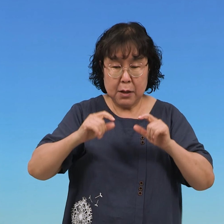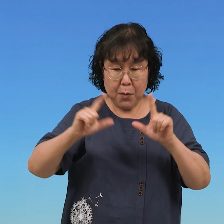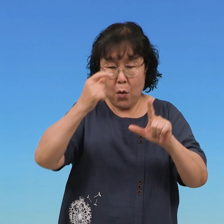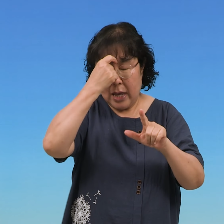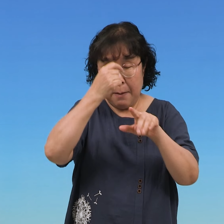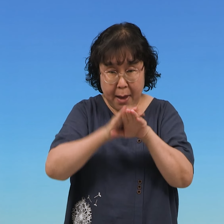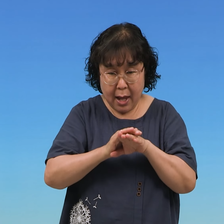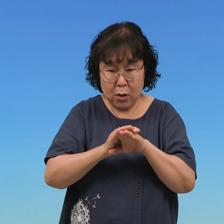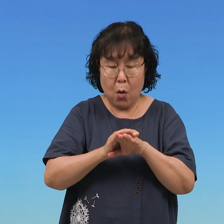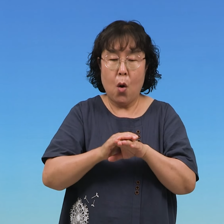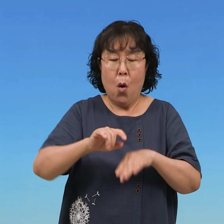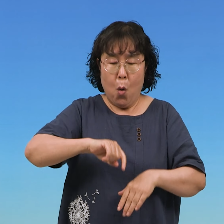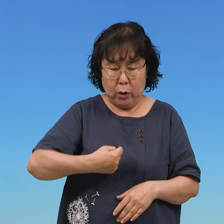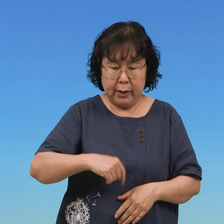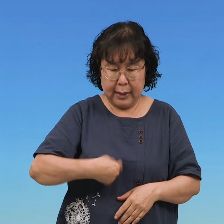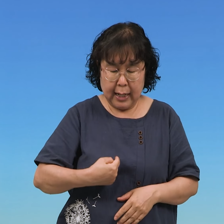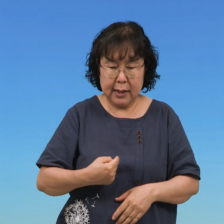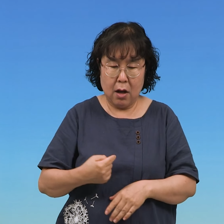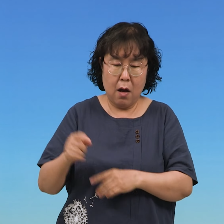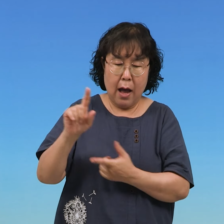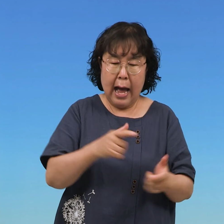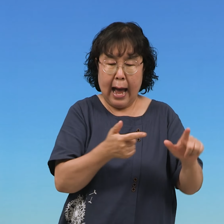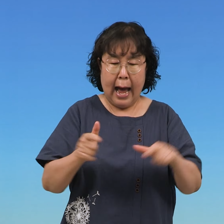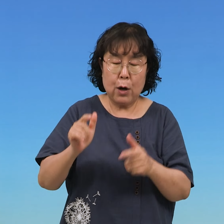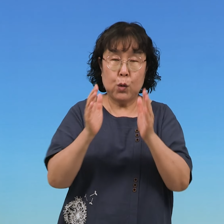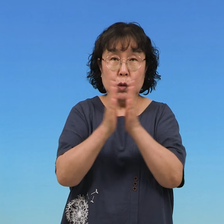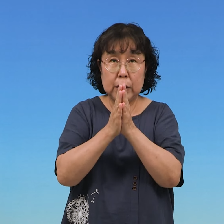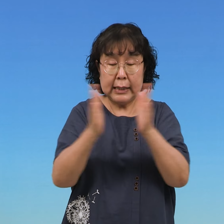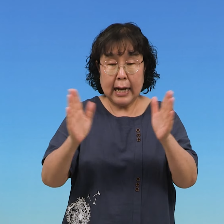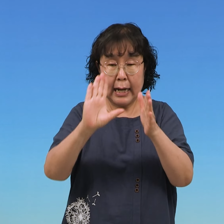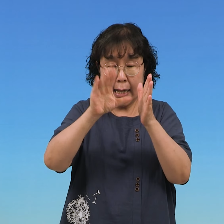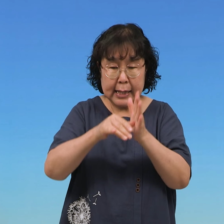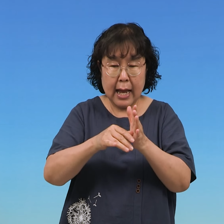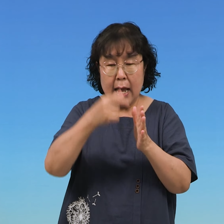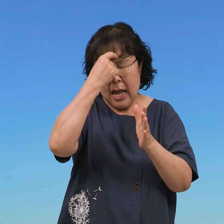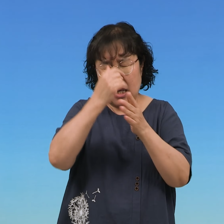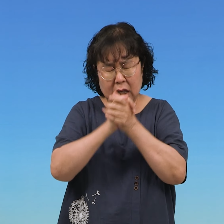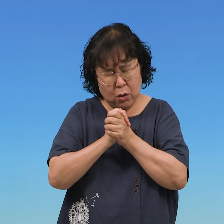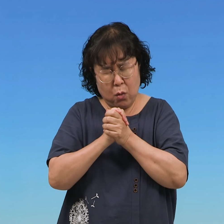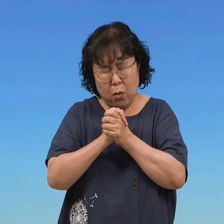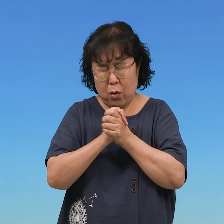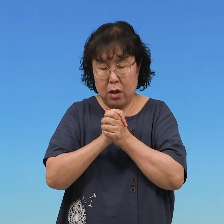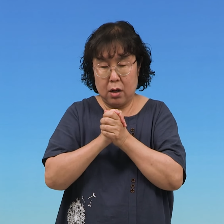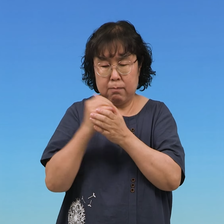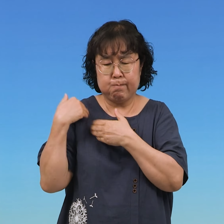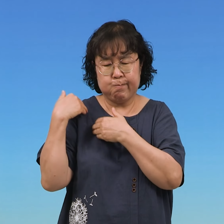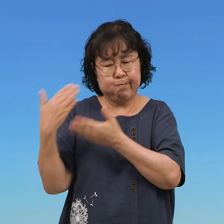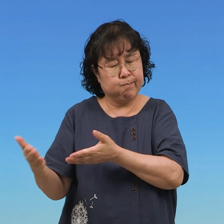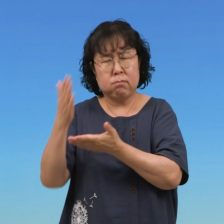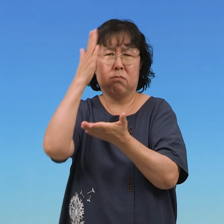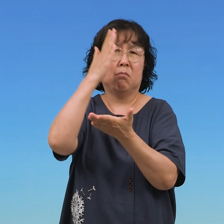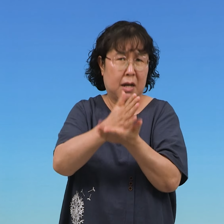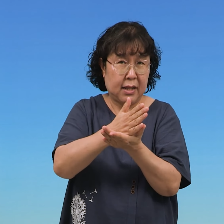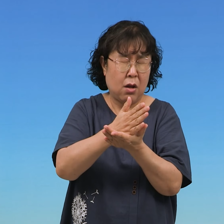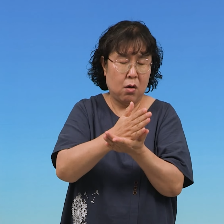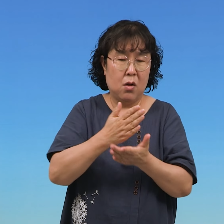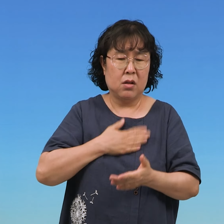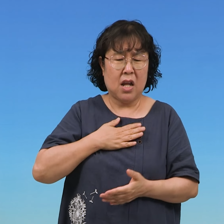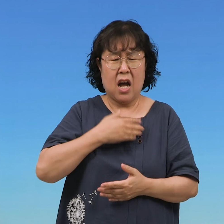하루를 시작할 때 정말 기도를 방치하시지 말고, 나는 기도가 안 돼. 원래부터 다